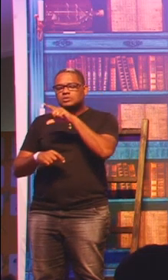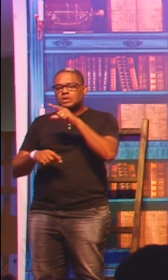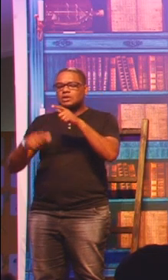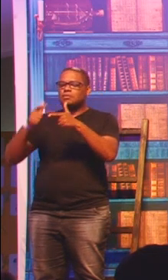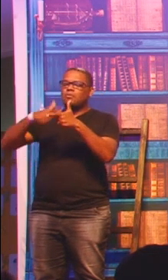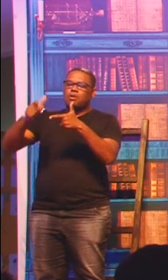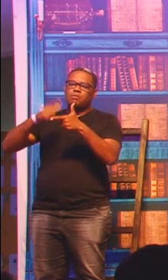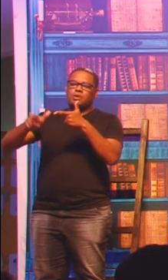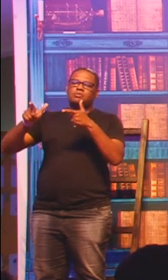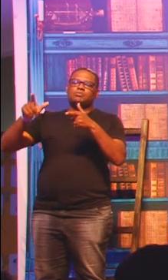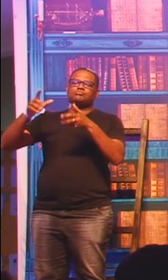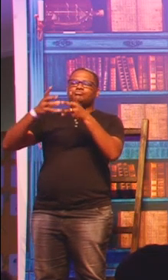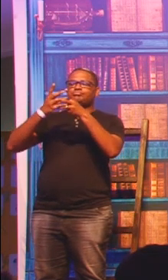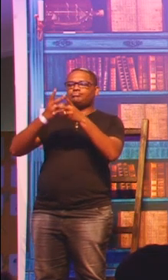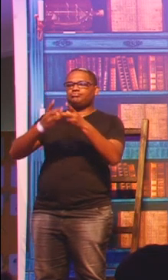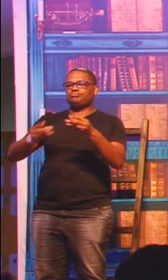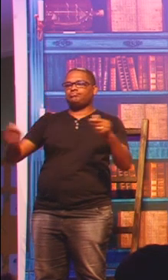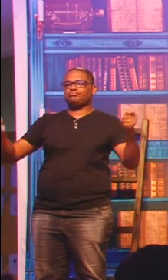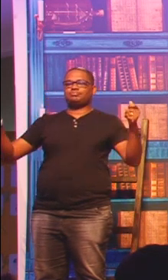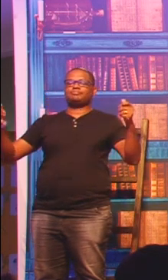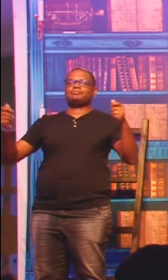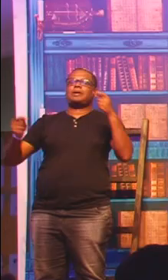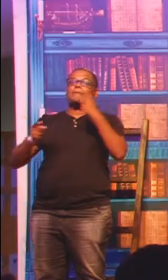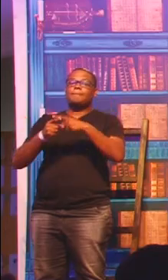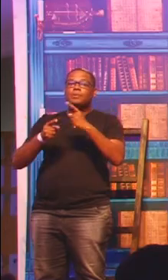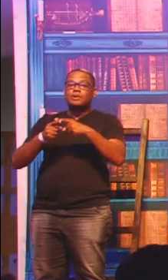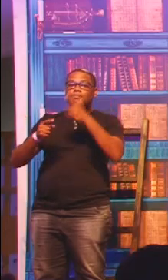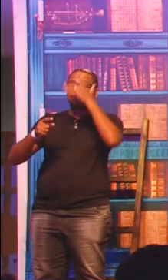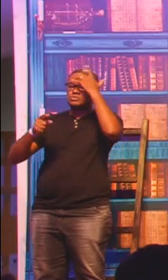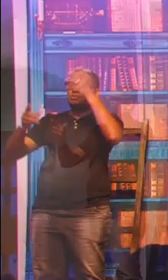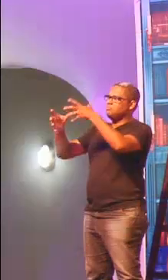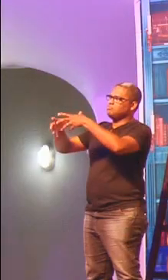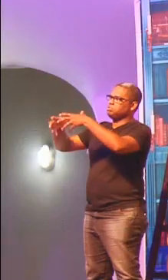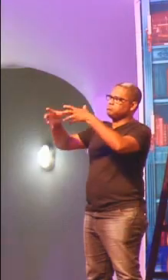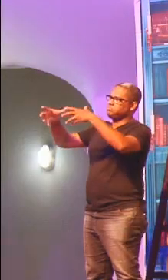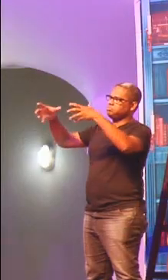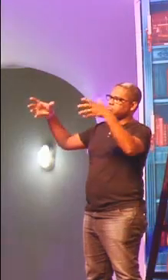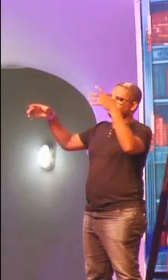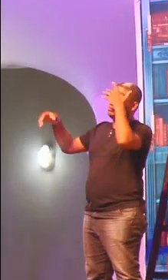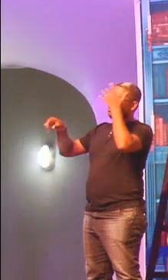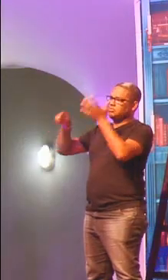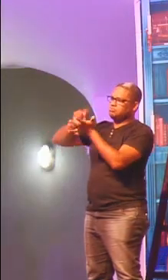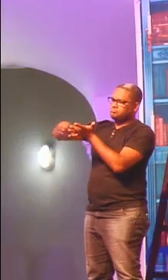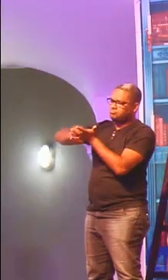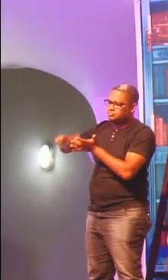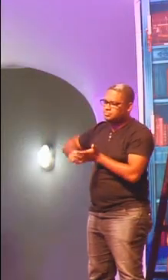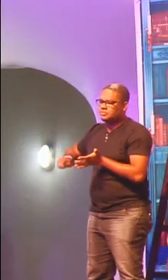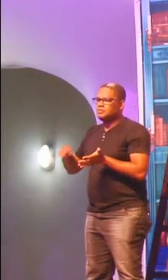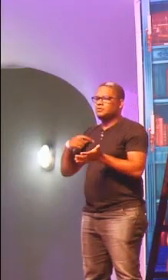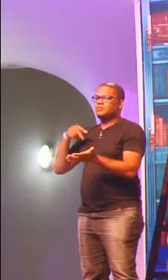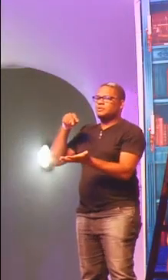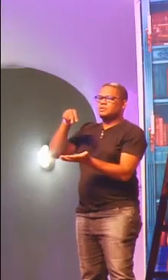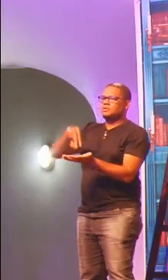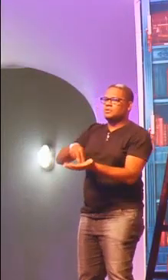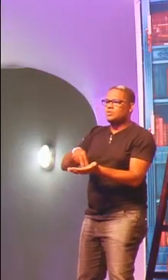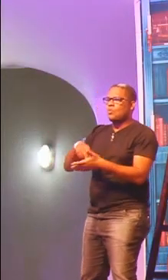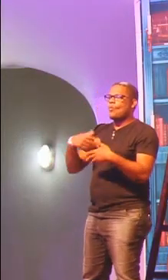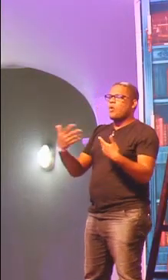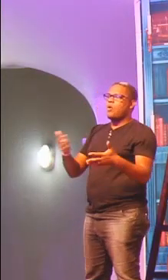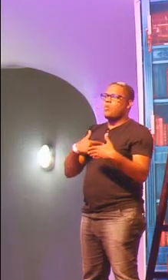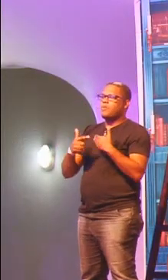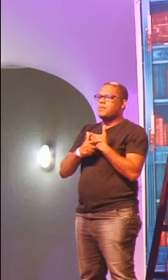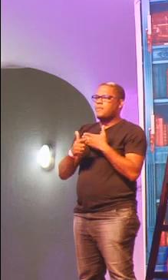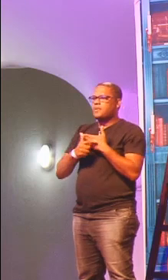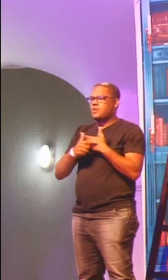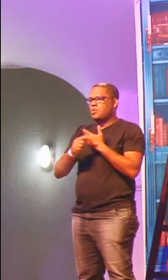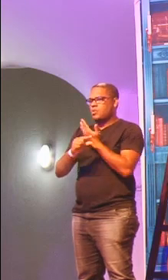se dissipar, né? Porque mais e mais pessoas vão ter vontade de escrever, vão se colocar, vão saber qual é o lugar do